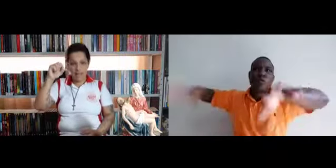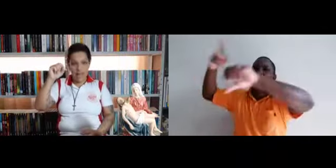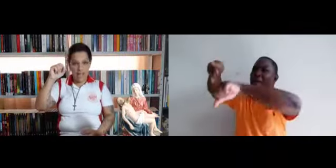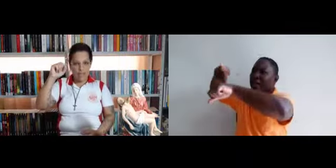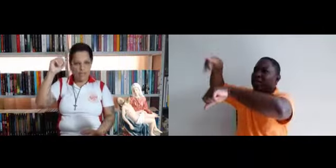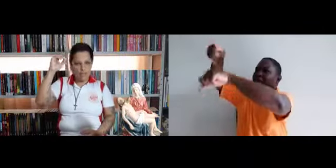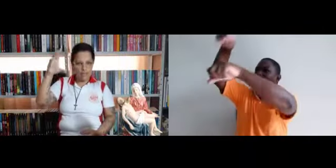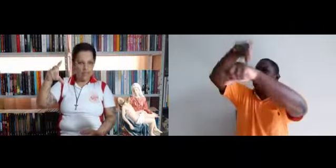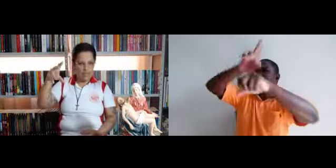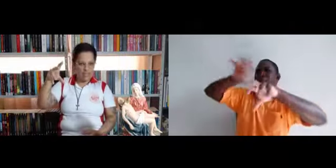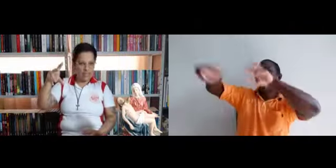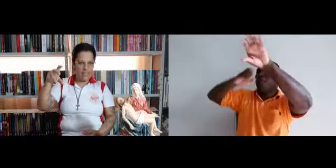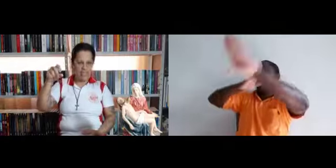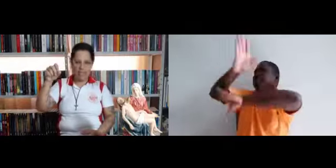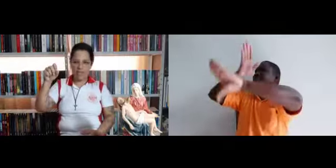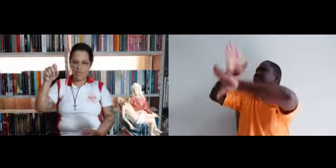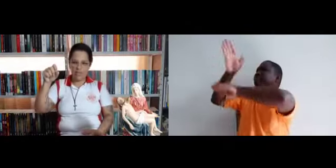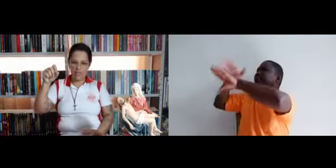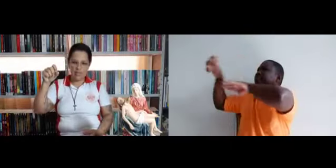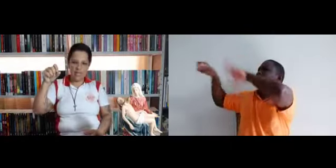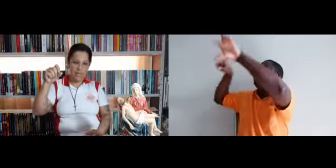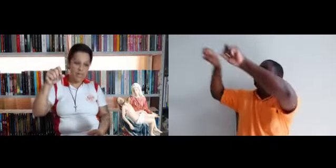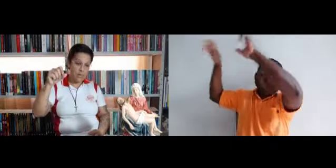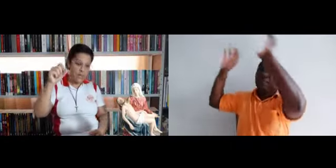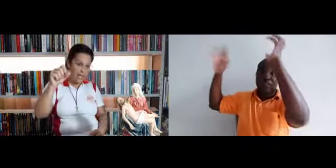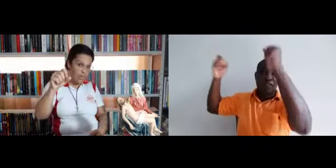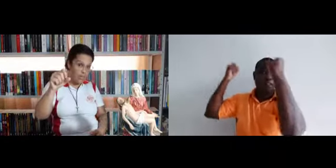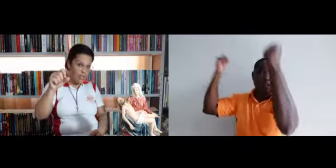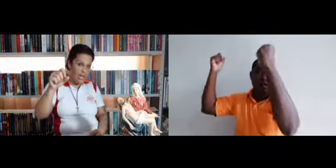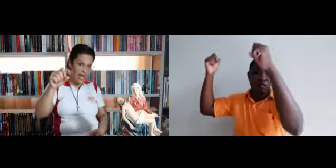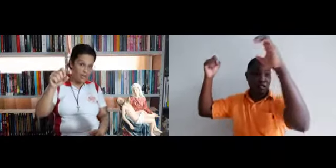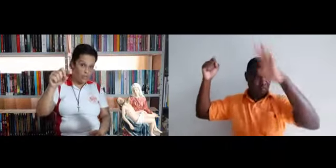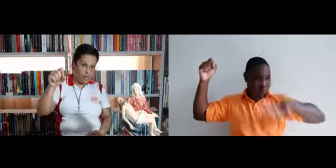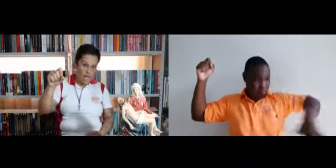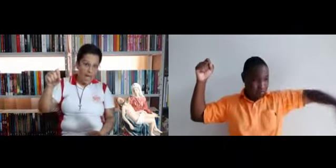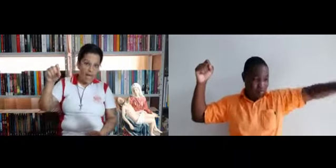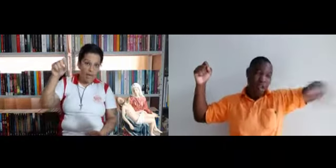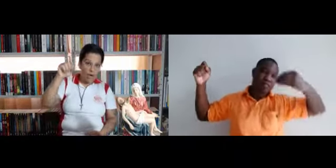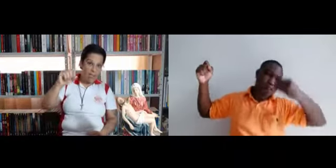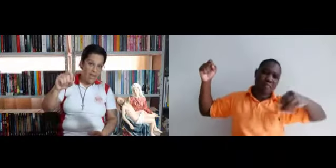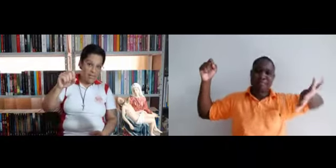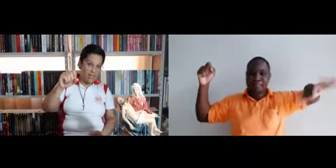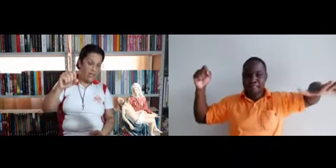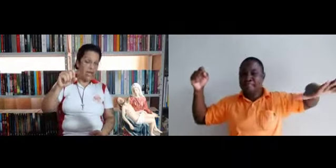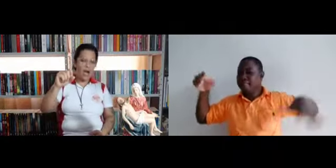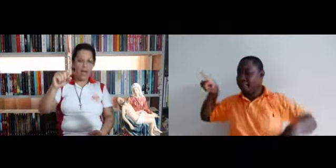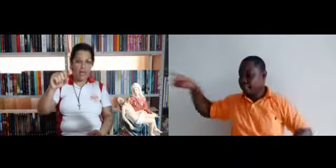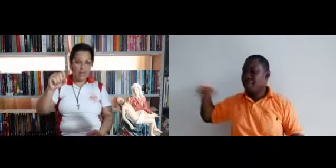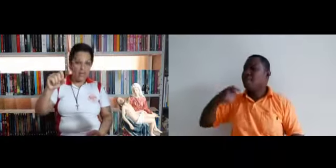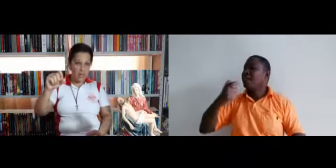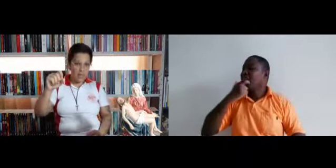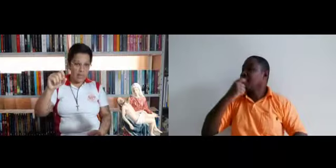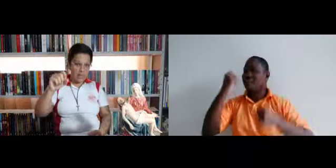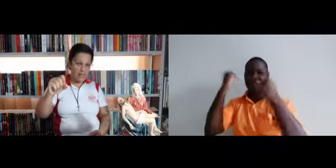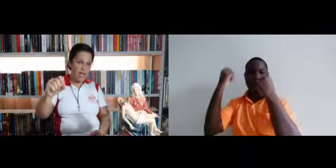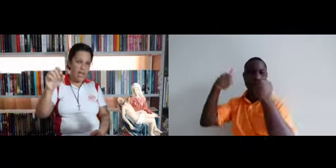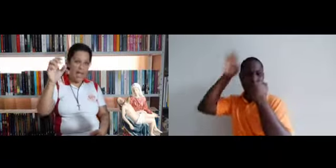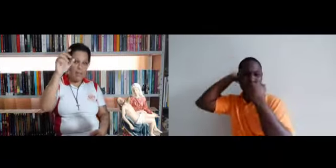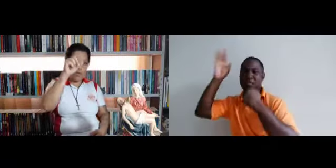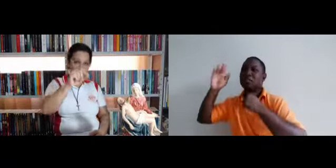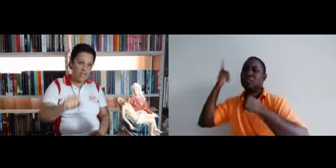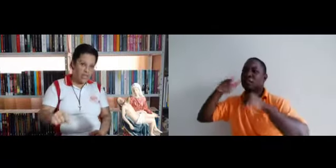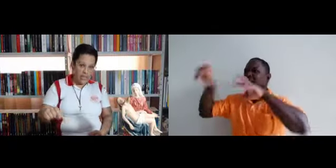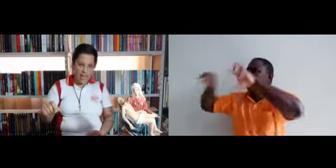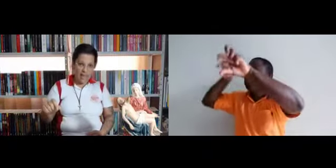A Itália, é muito importante vocês entenderem a posição da Itália também, porque a Itália muda de lado. Ela começa ao lado da Tríplice Aliança,